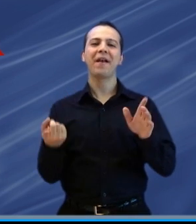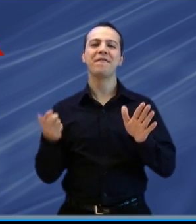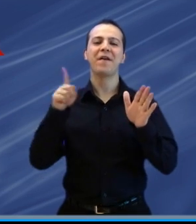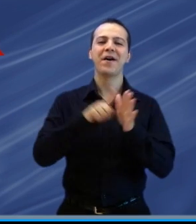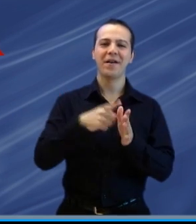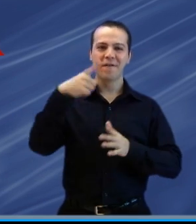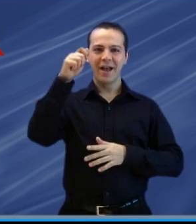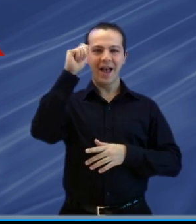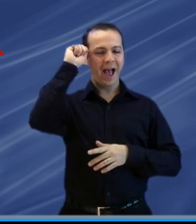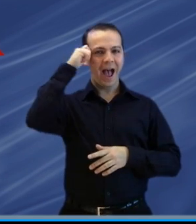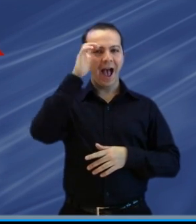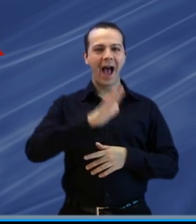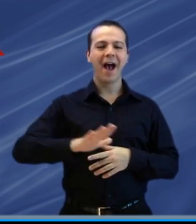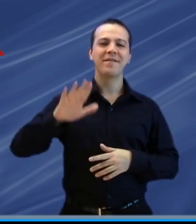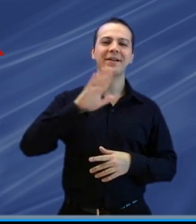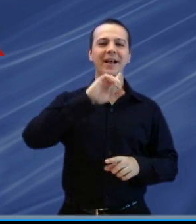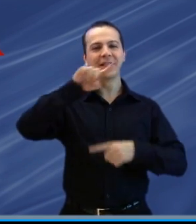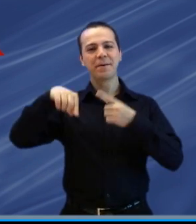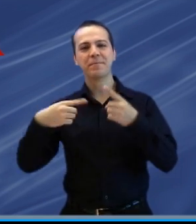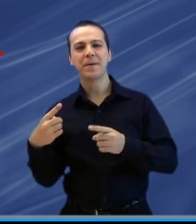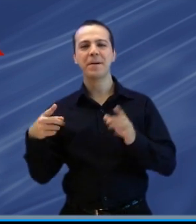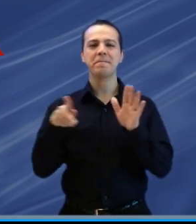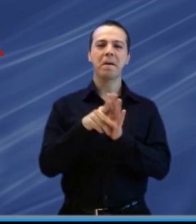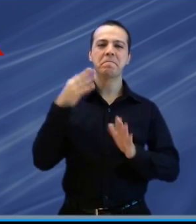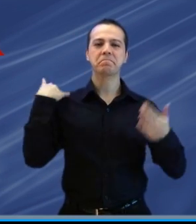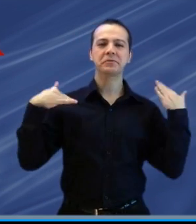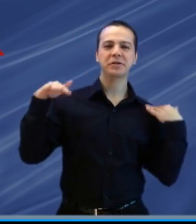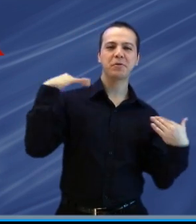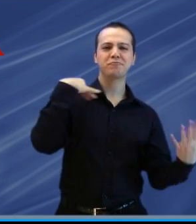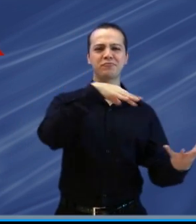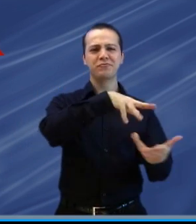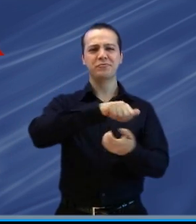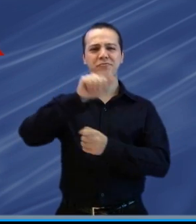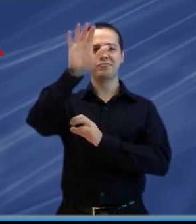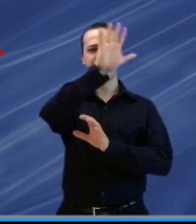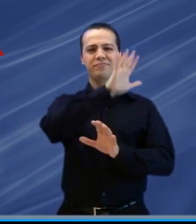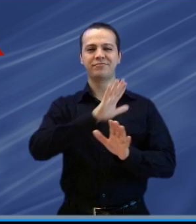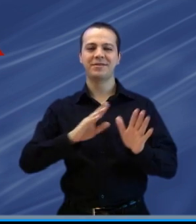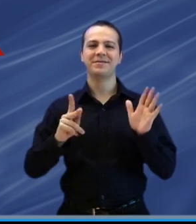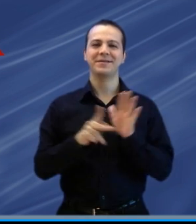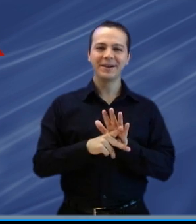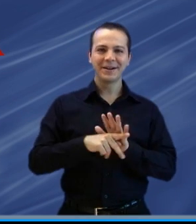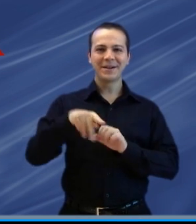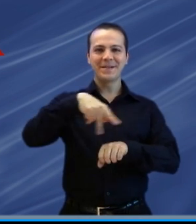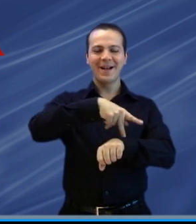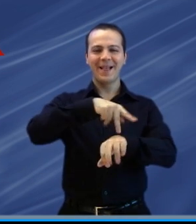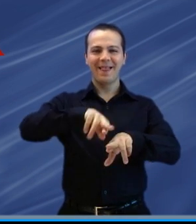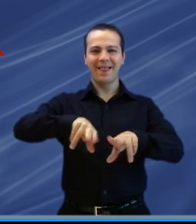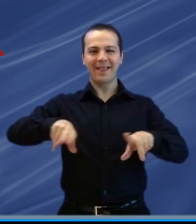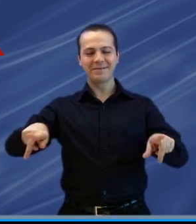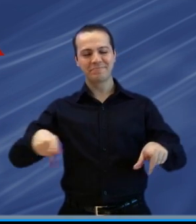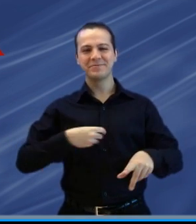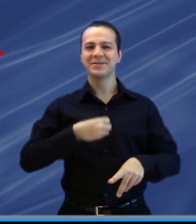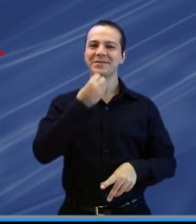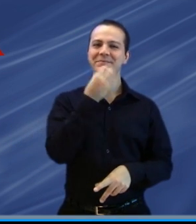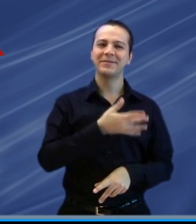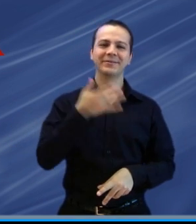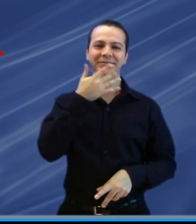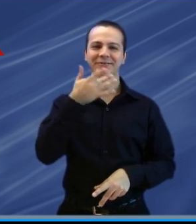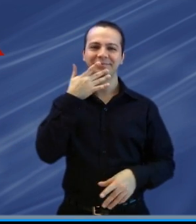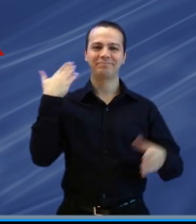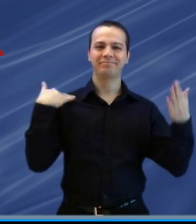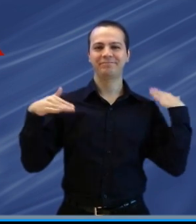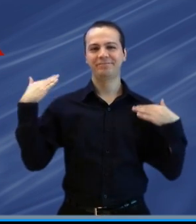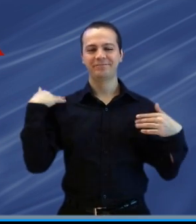do Sul? Depois da África do Sul, fomos andar pelo mundo. Foi ótimo também, não, Milton? Sem dúvida, sem dúvida, sem dúvida. Que